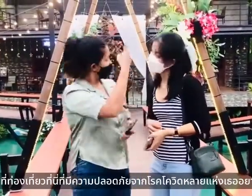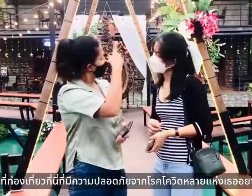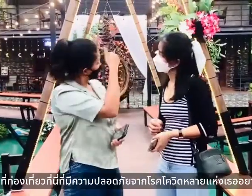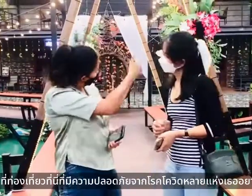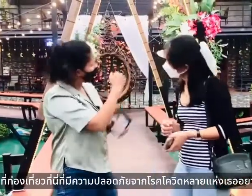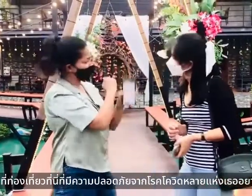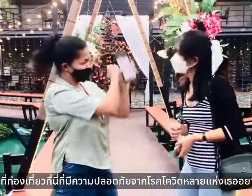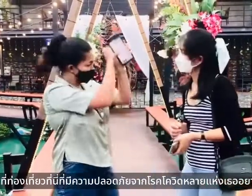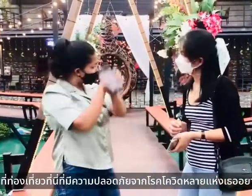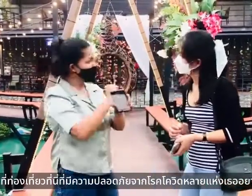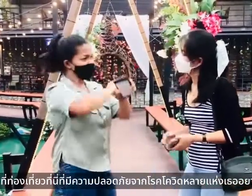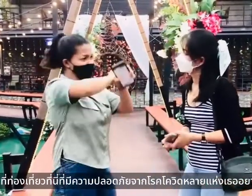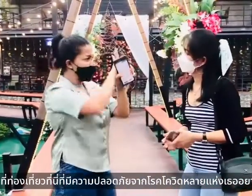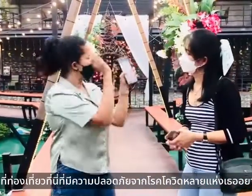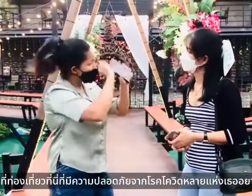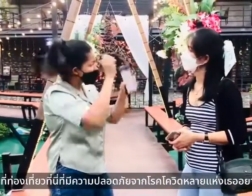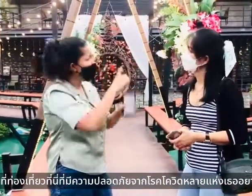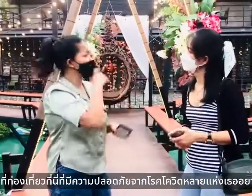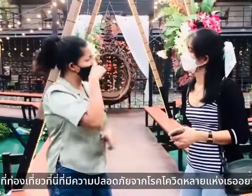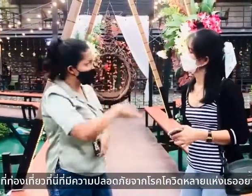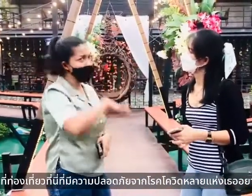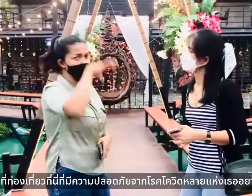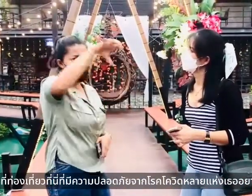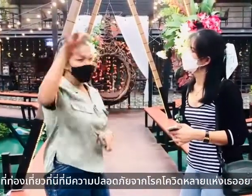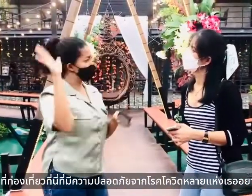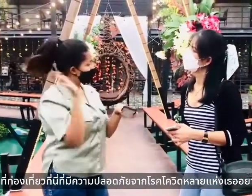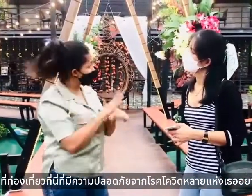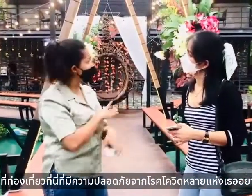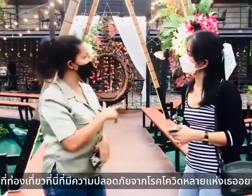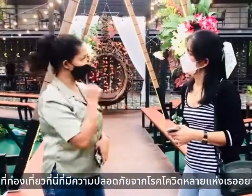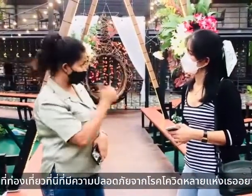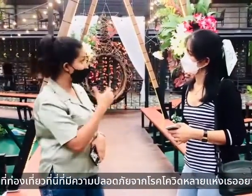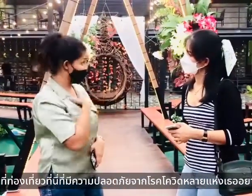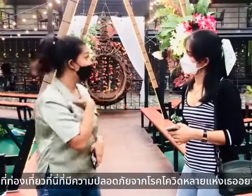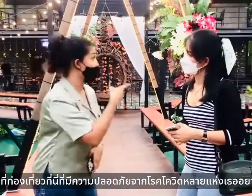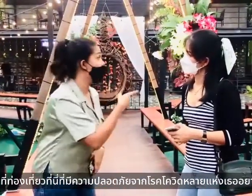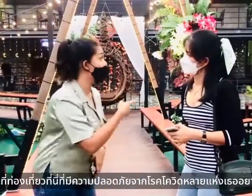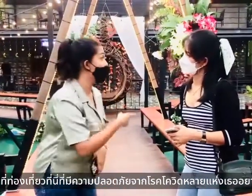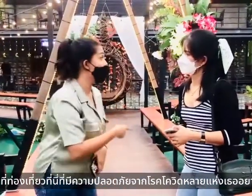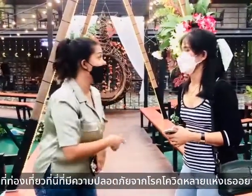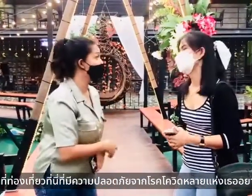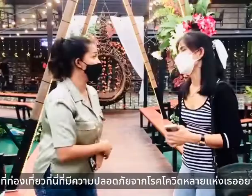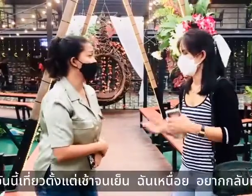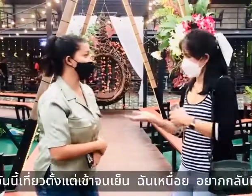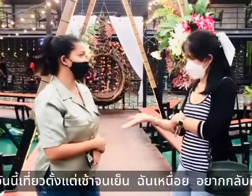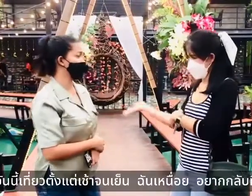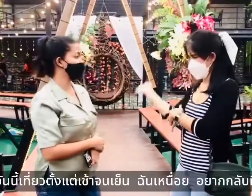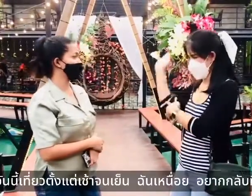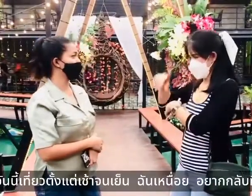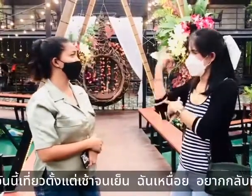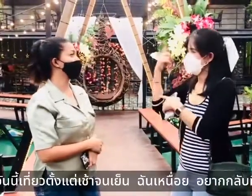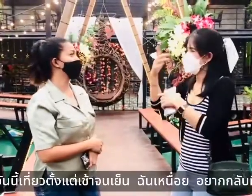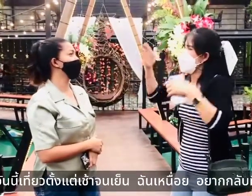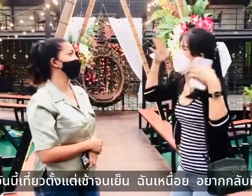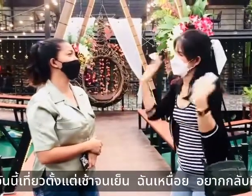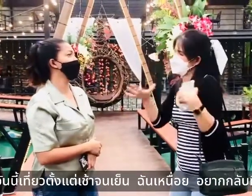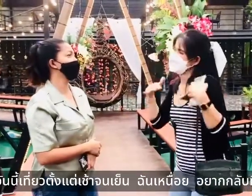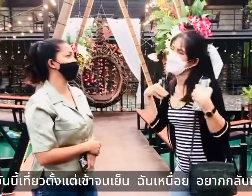สถานที่ท่องเที่ยวที่นี่มีความปลอดภัยจากโรคโควิดหลายแห่งเธออยากไปเที่ยวที่ไหนบ้างวันนี้เ